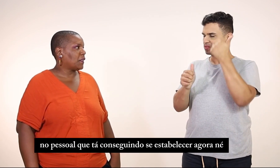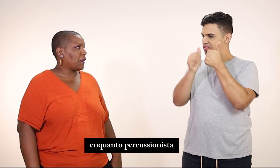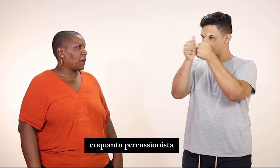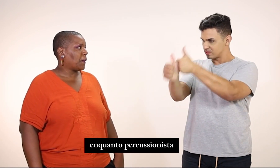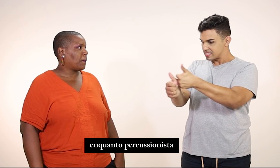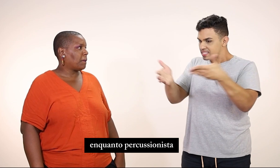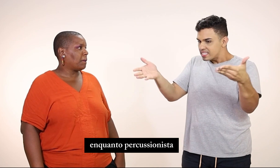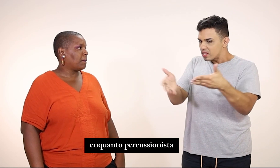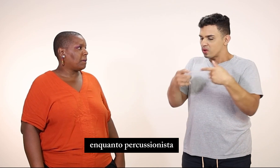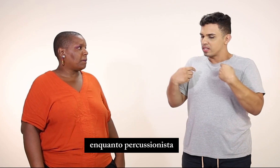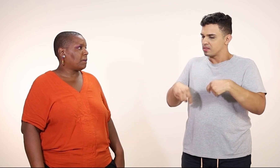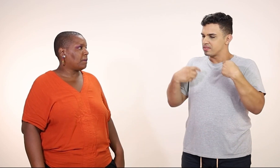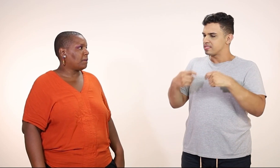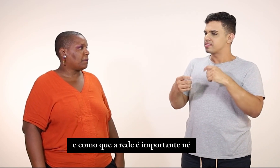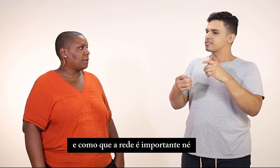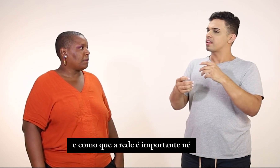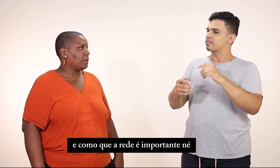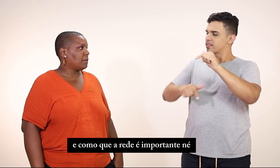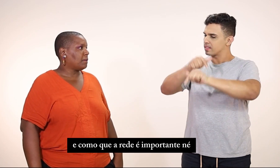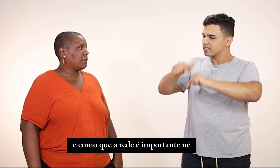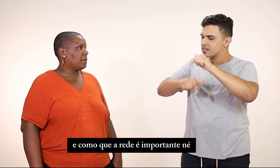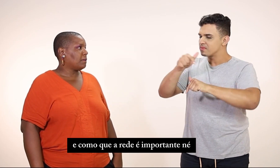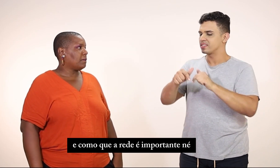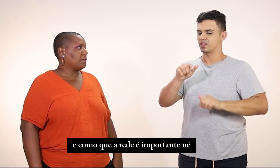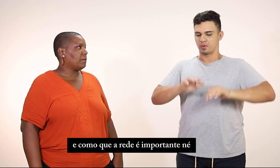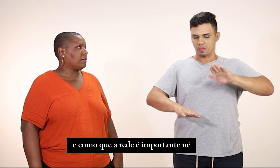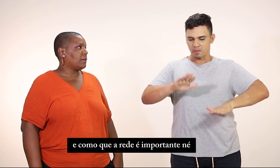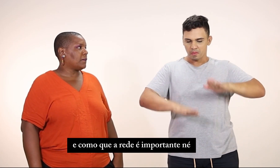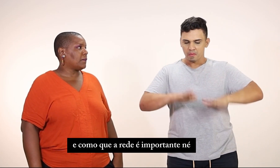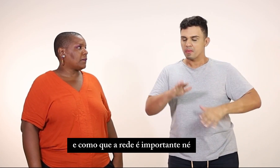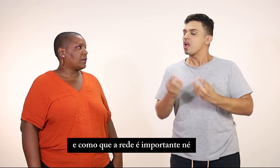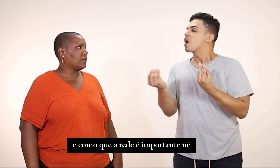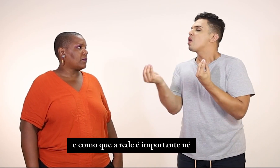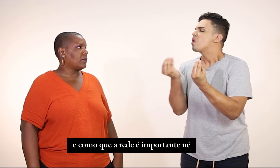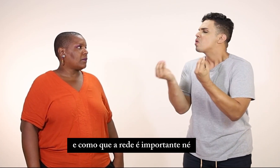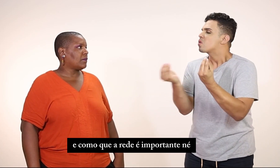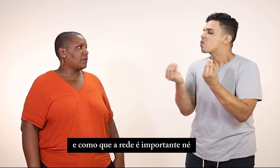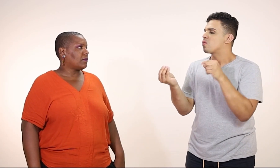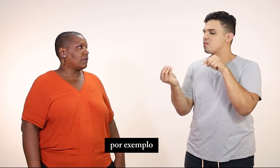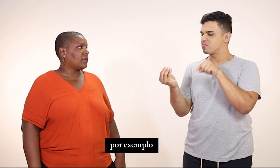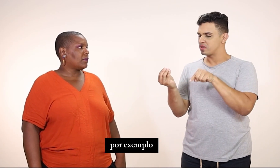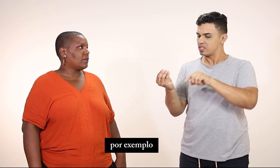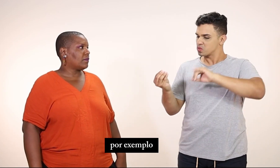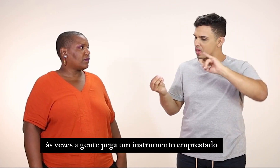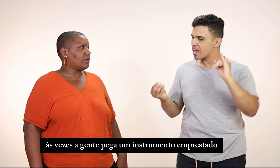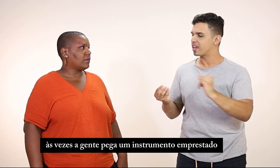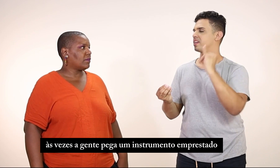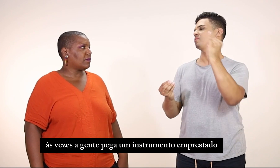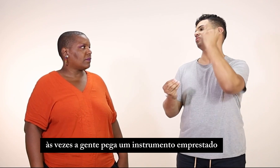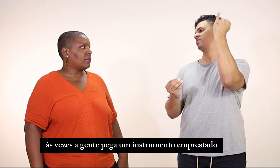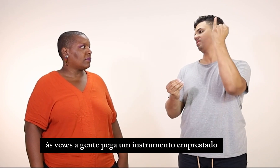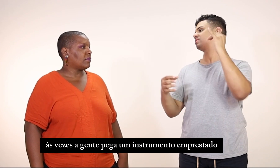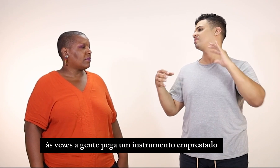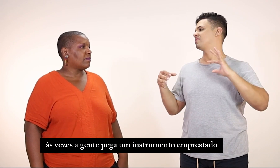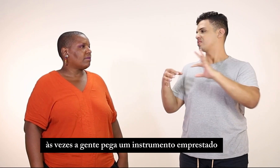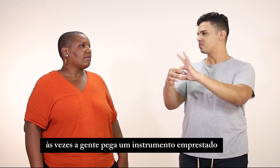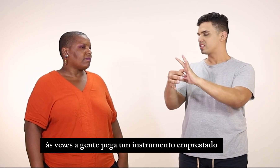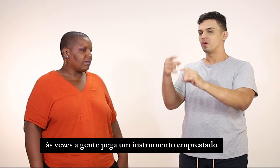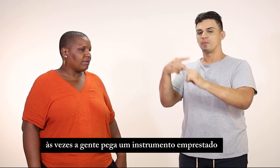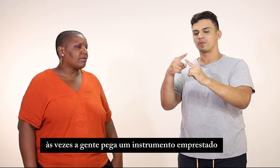enquanto percussionista, e como que a rede é importante, né? Por exemplo, às vezes a gente pega um instrumento emprestado,